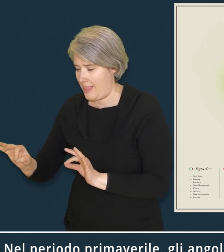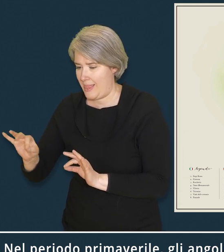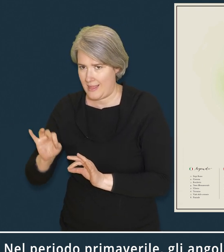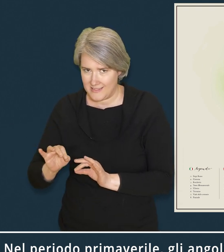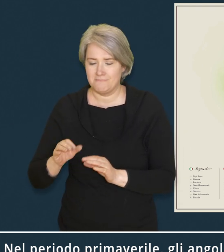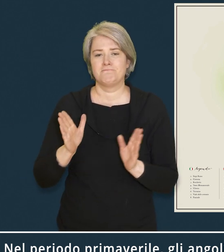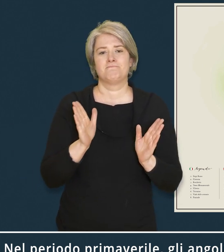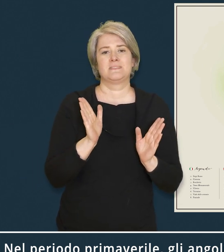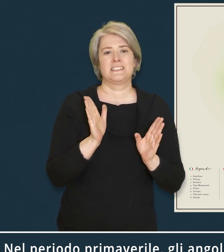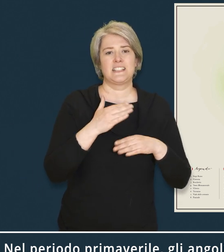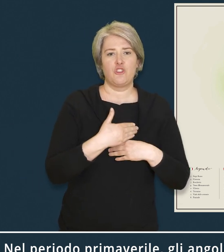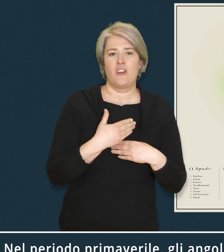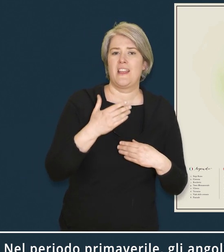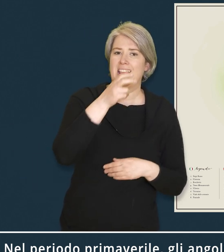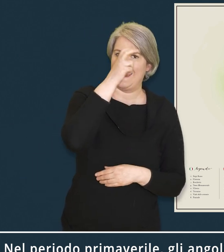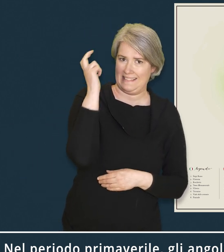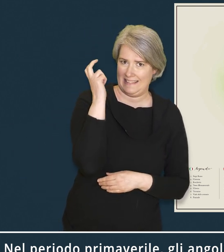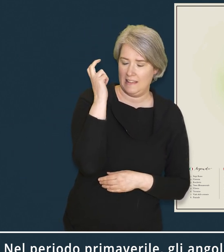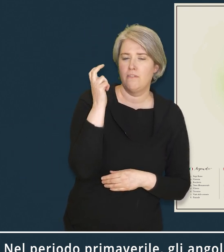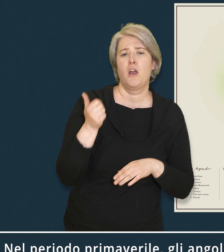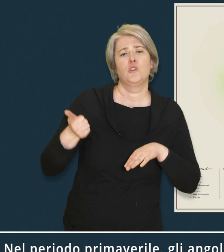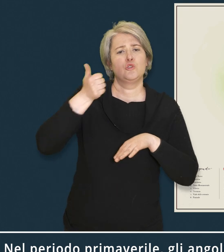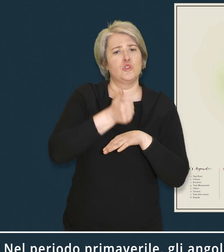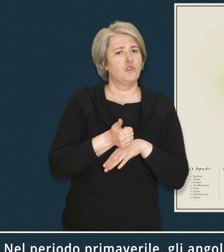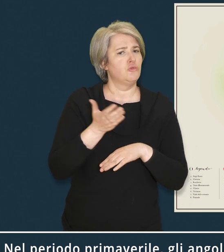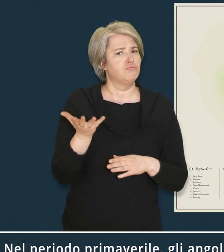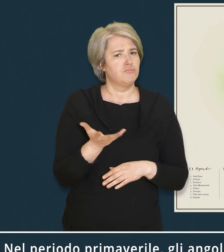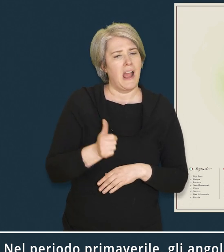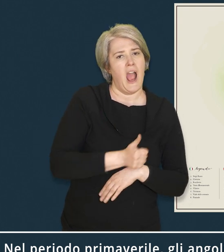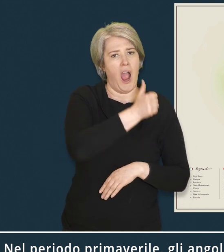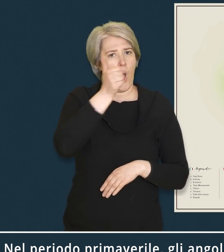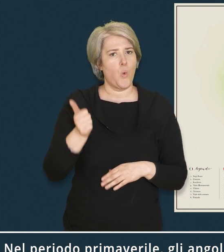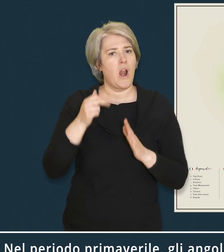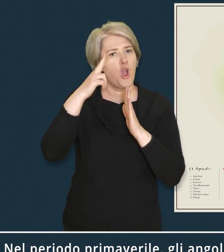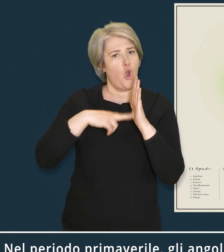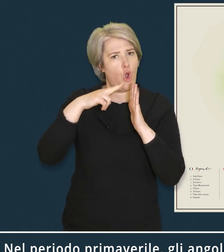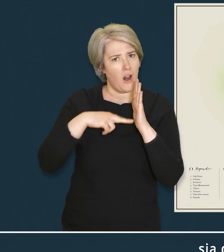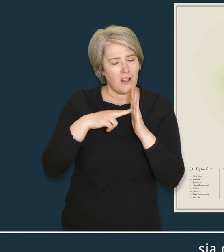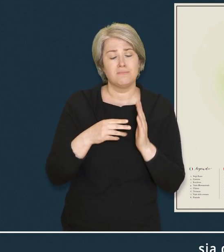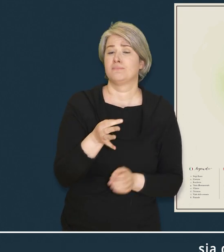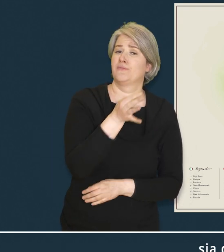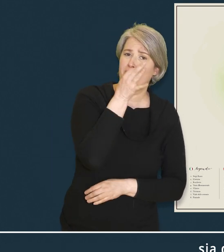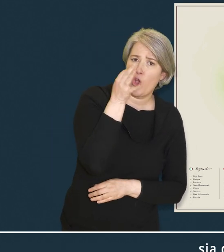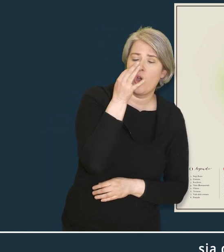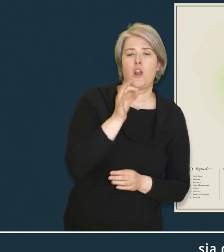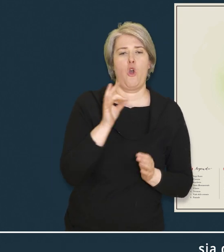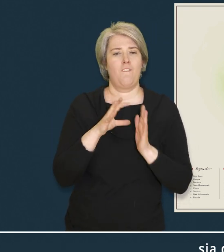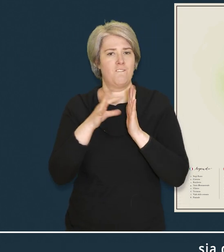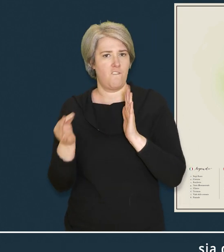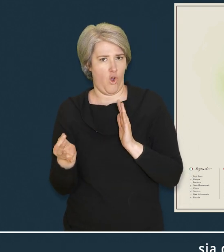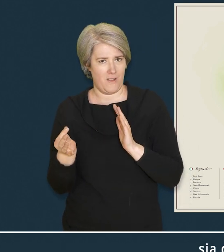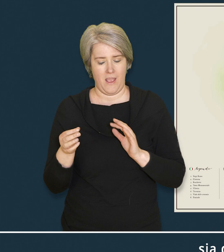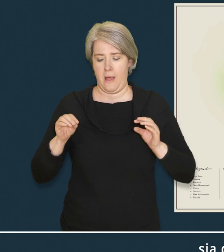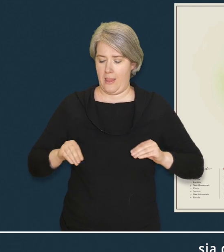stagione estiva sono sostituite da annuali colorate, sia da fiore che